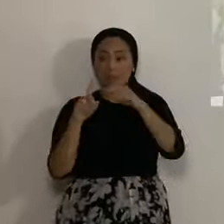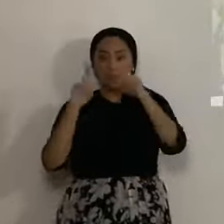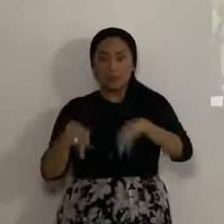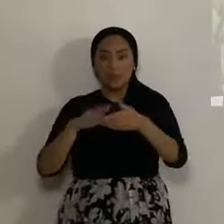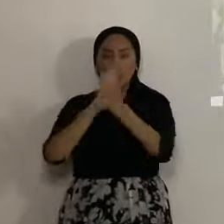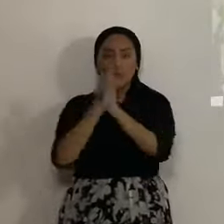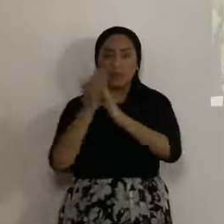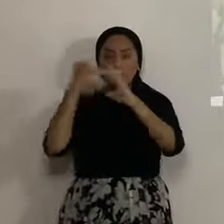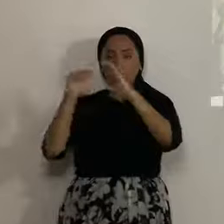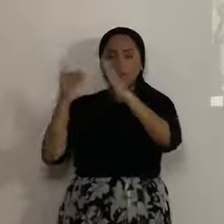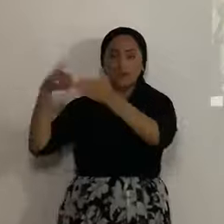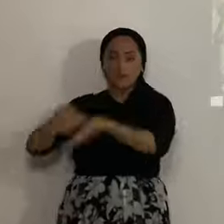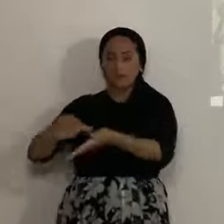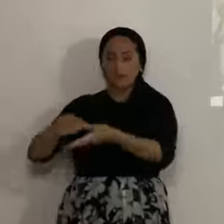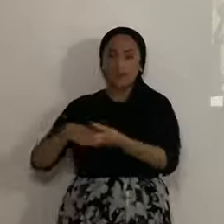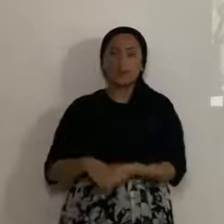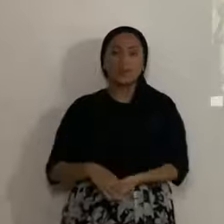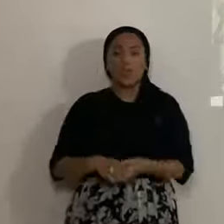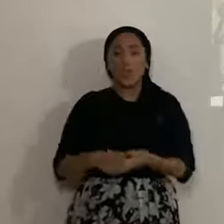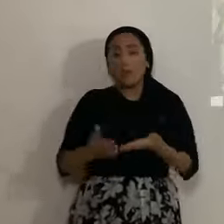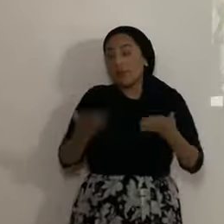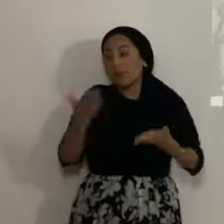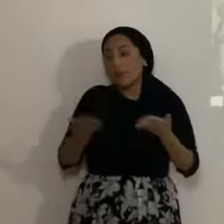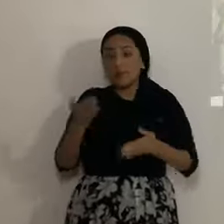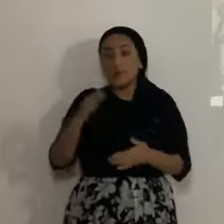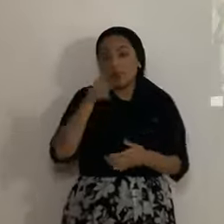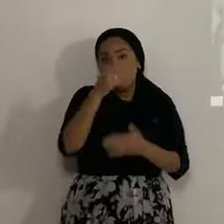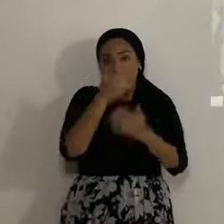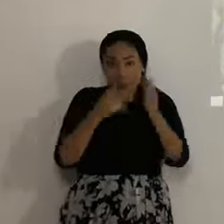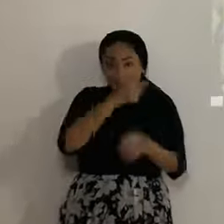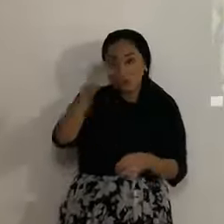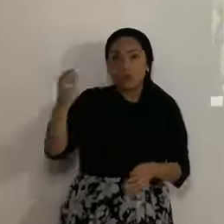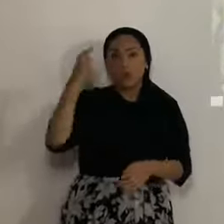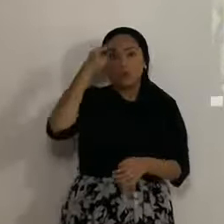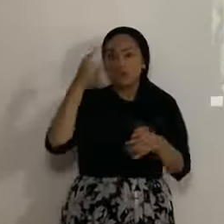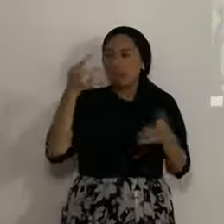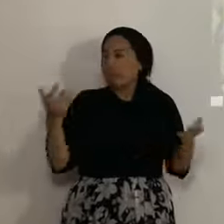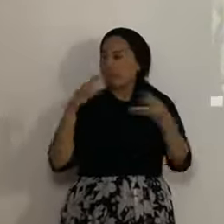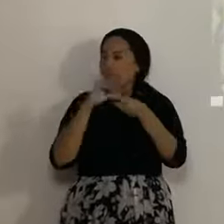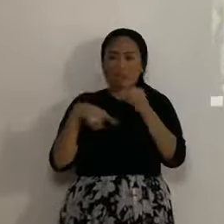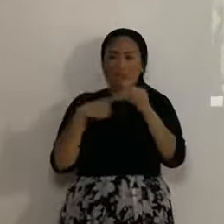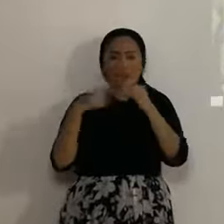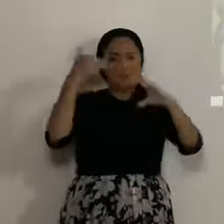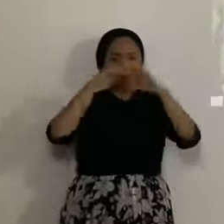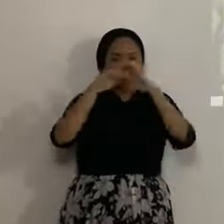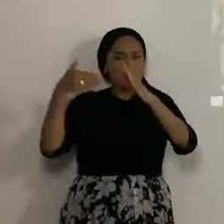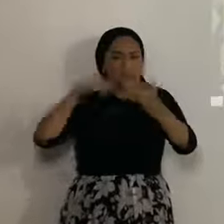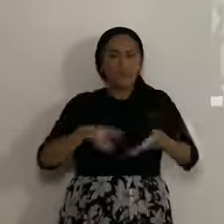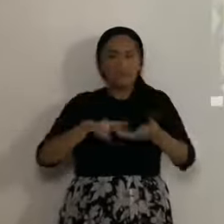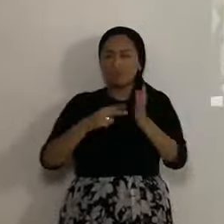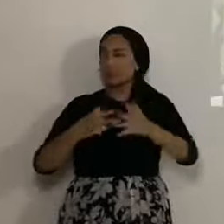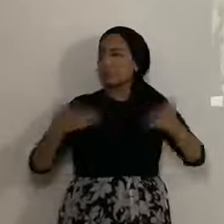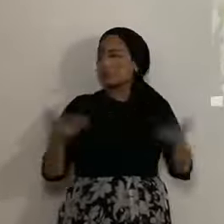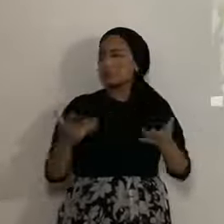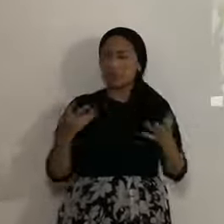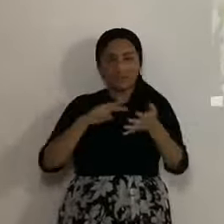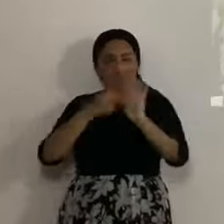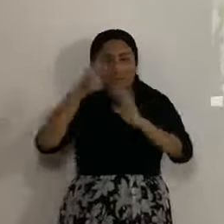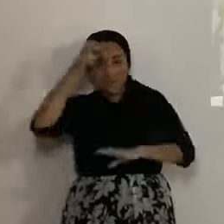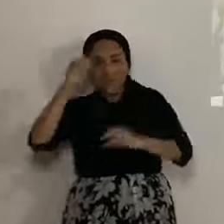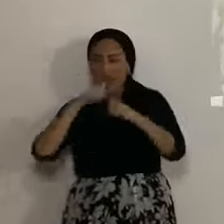mensajero de la muerte. Tal vez, algunos de ustedes pensaban, bueno, ¿de qué va a hablar el Rohe, mensajeros de la muerte? ¿Qué son